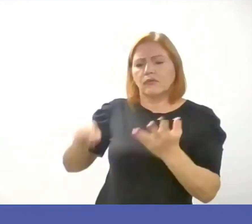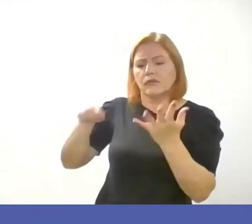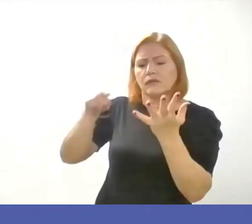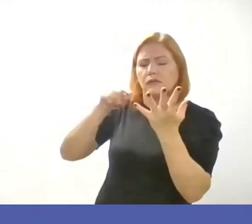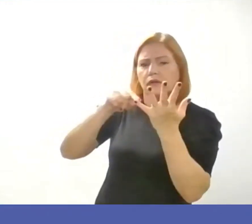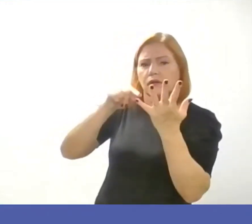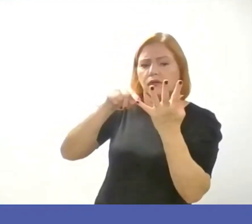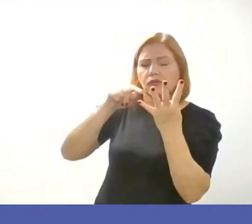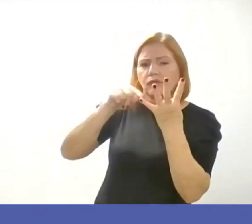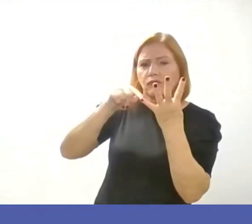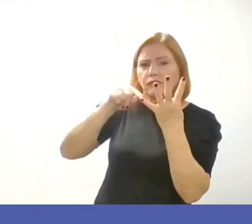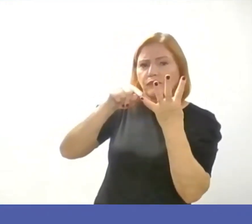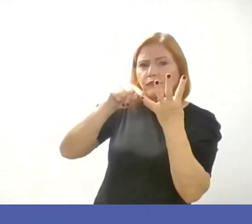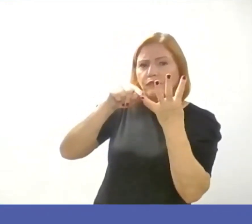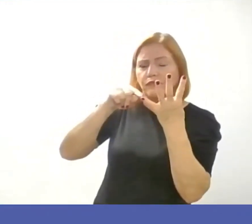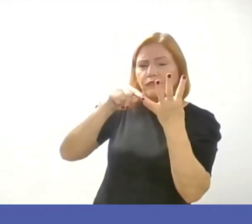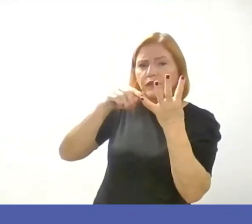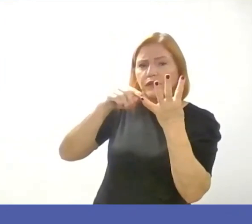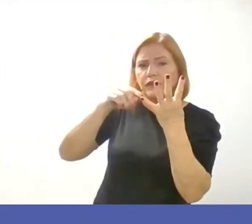ainda não